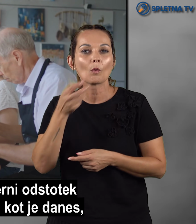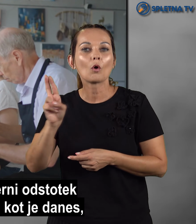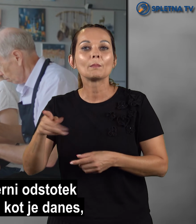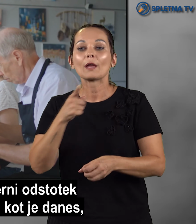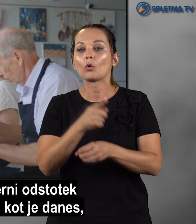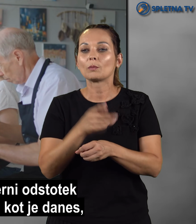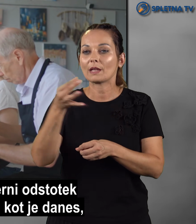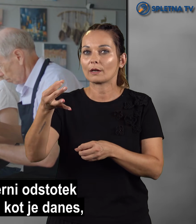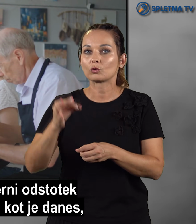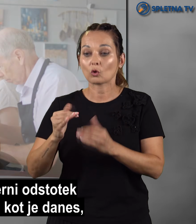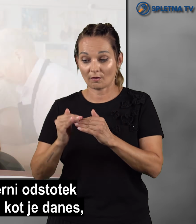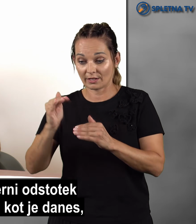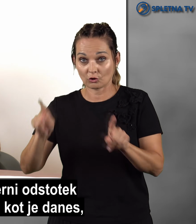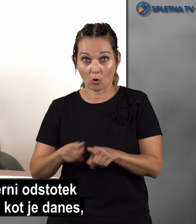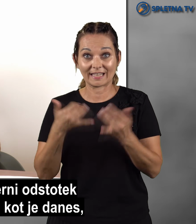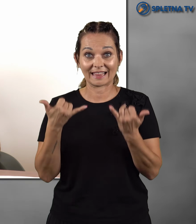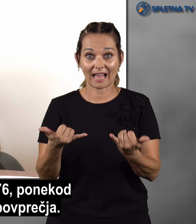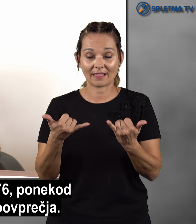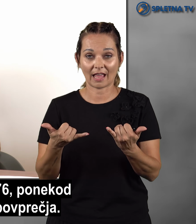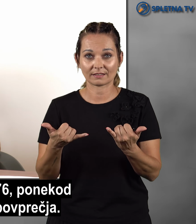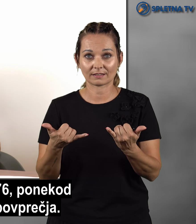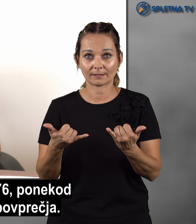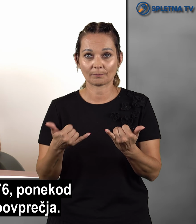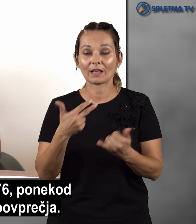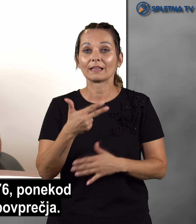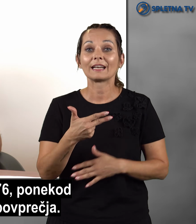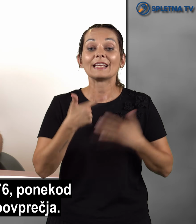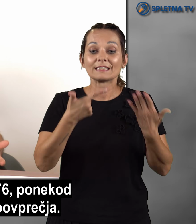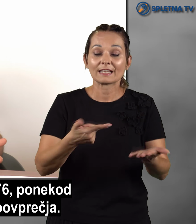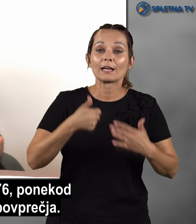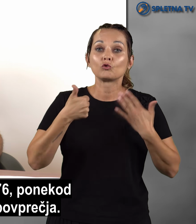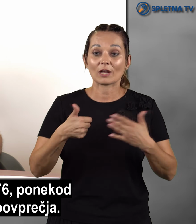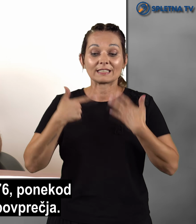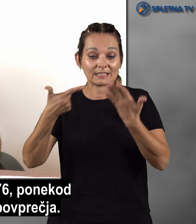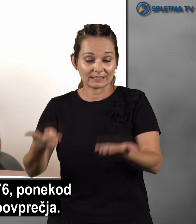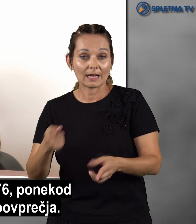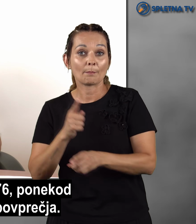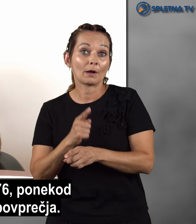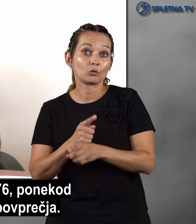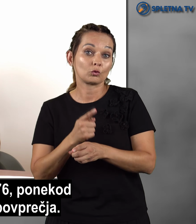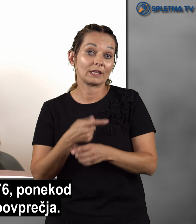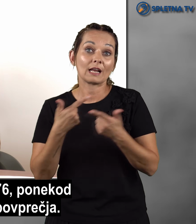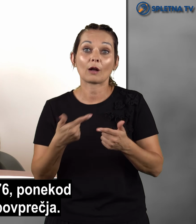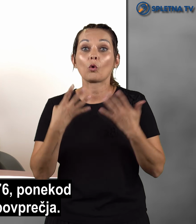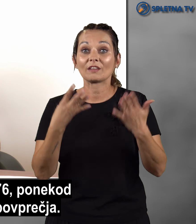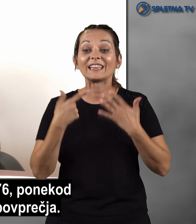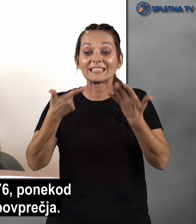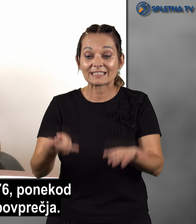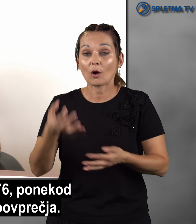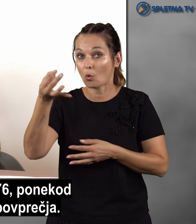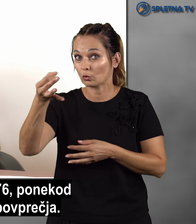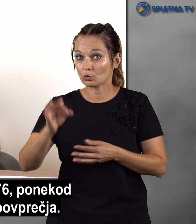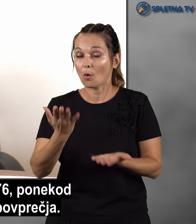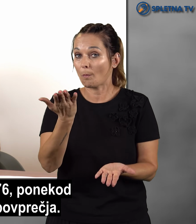imel odmerni odstotek bistveno večji, kot je danes, namreč 73-76, ponekod tudi 79